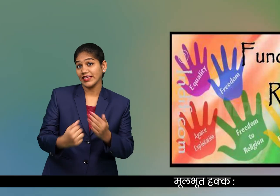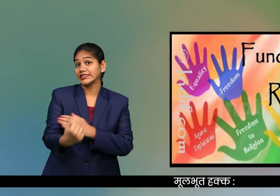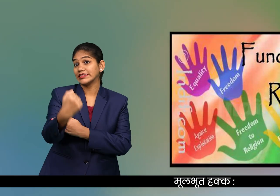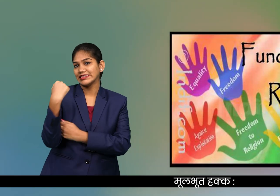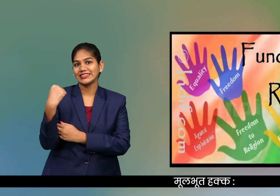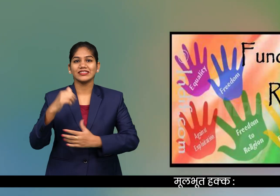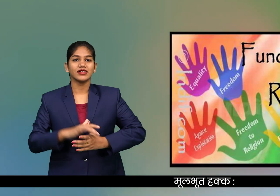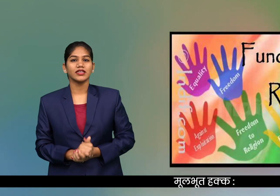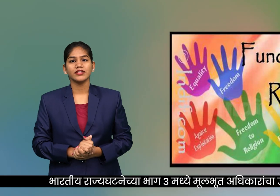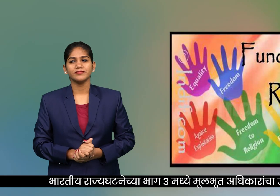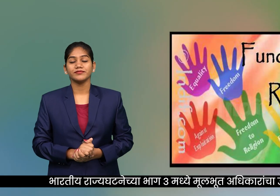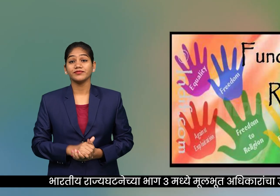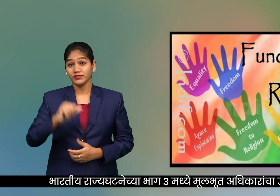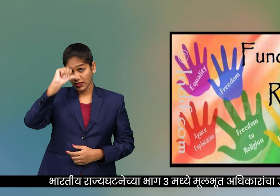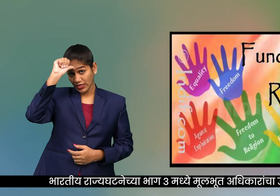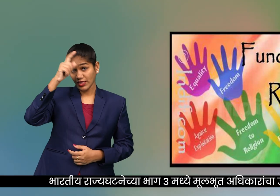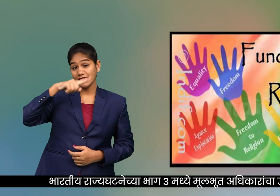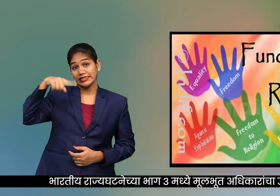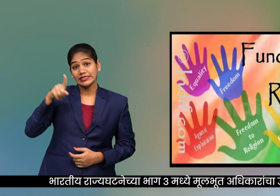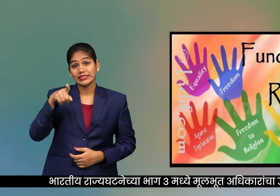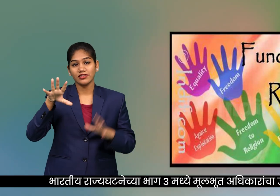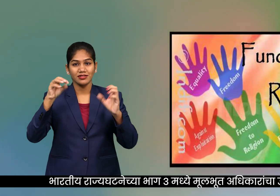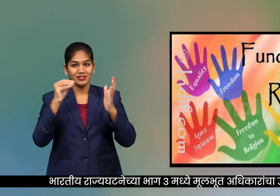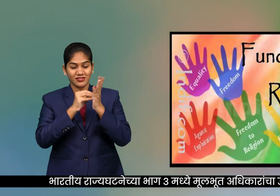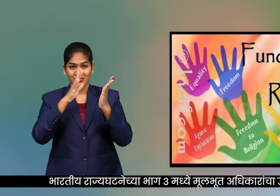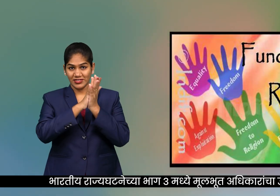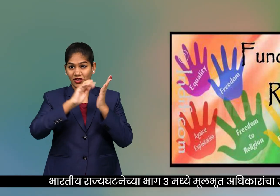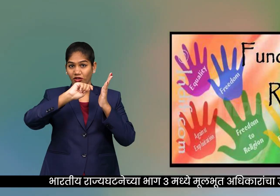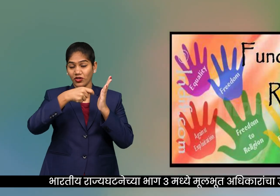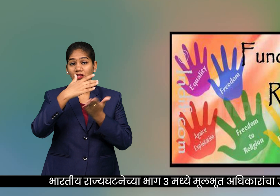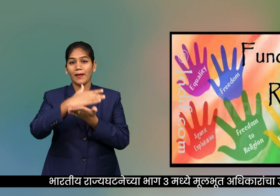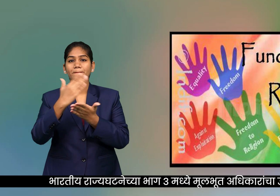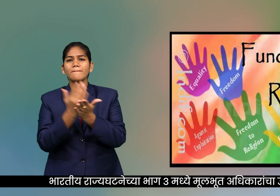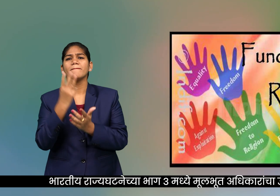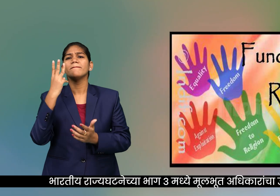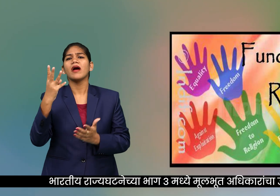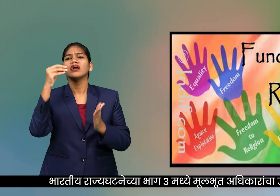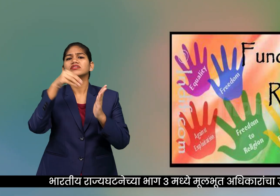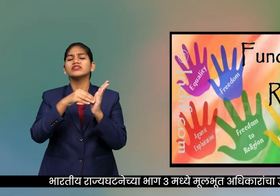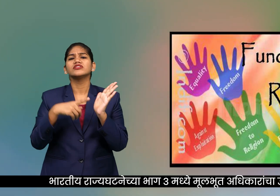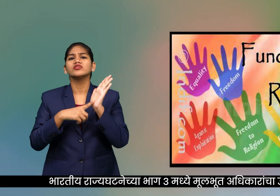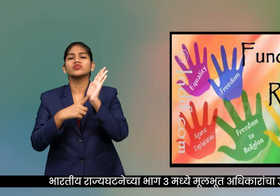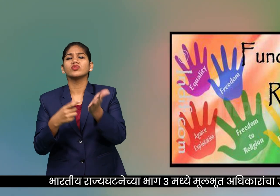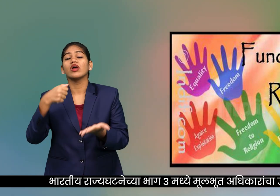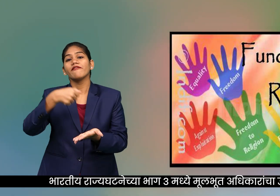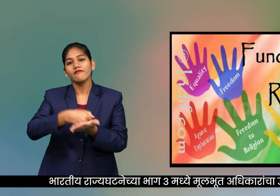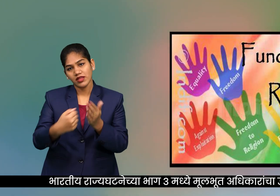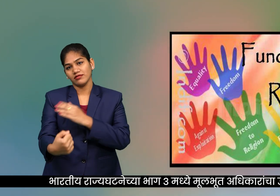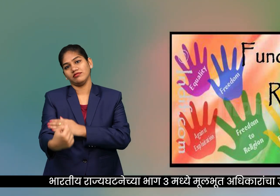मूलभूत हक्क भारतीय राज्यघटनेच्या भाग 3 मध्ये मूलभूत अधिकारांचा उल्लेख आहे.